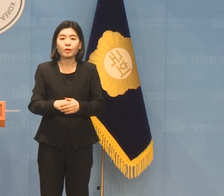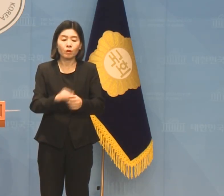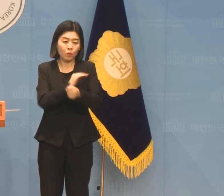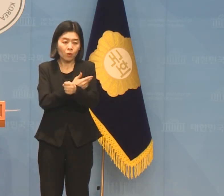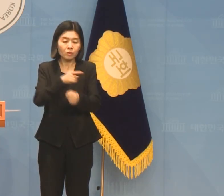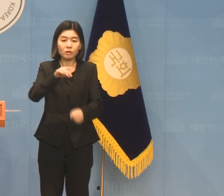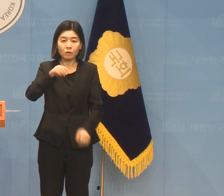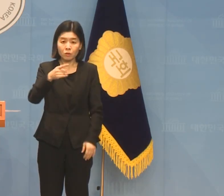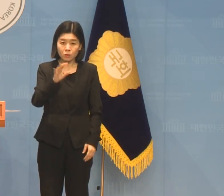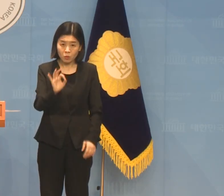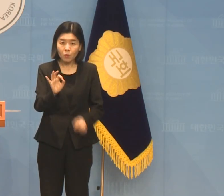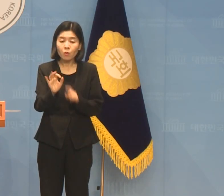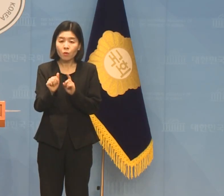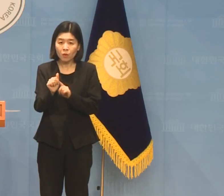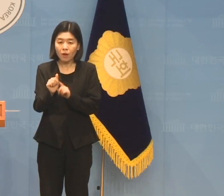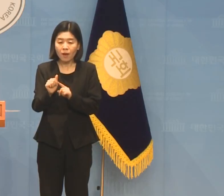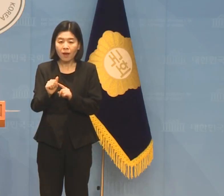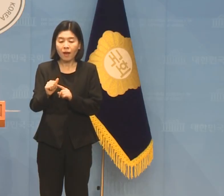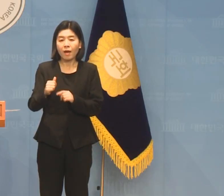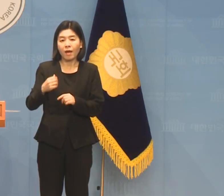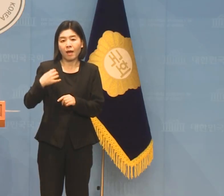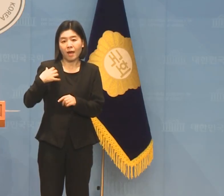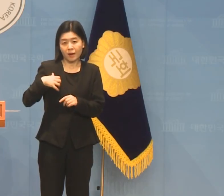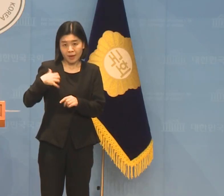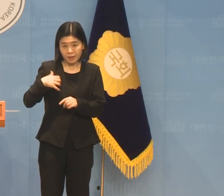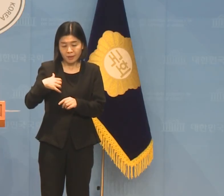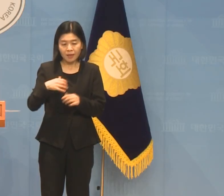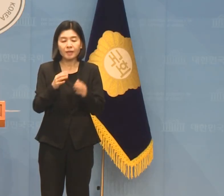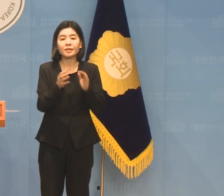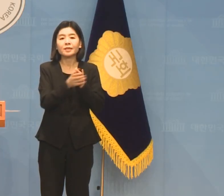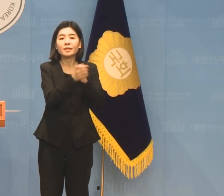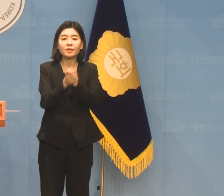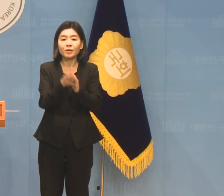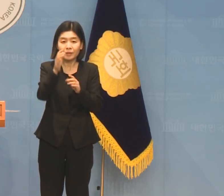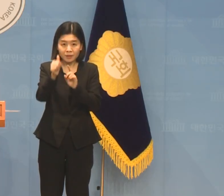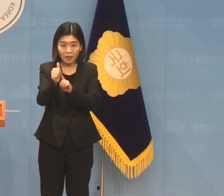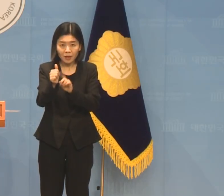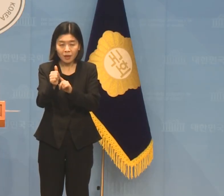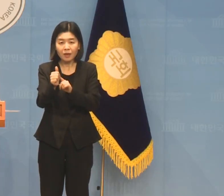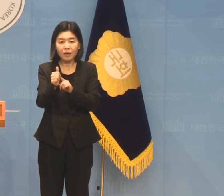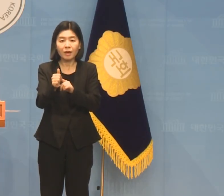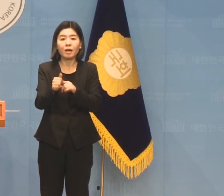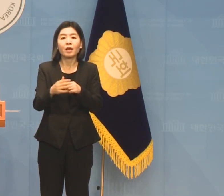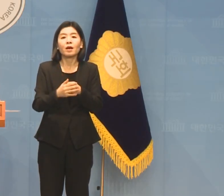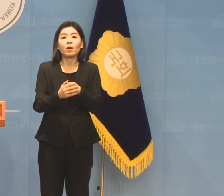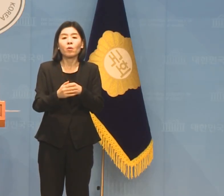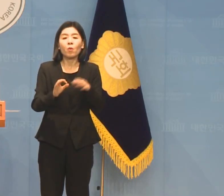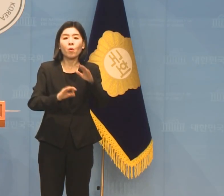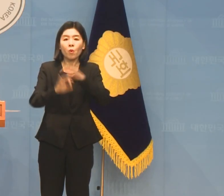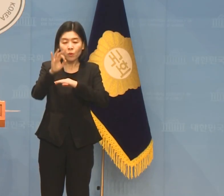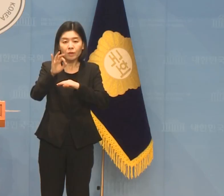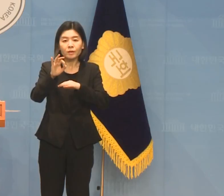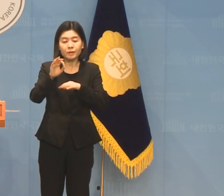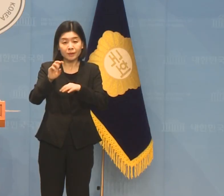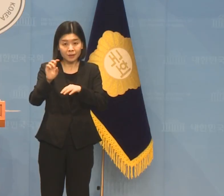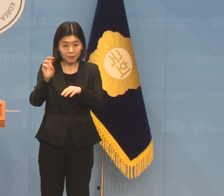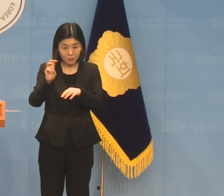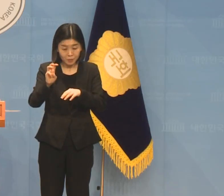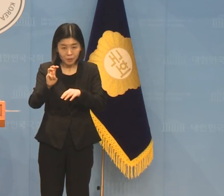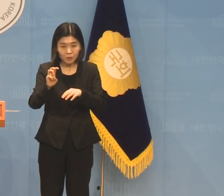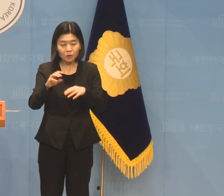권성동 한 아르헨티나 의원 친선 협회장은 금요일 25일 오전 10시 30분 국민의힘